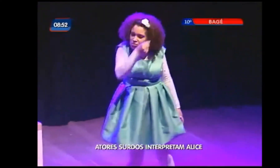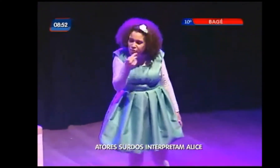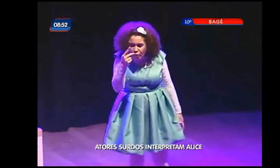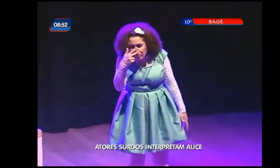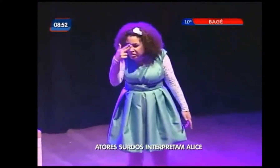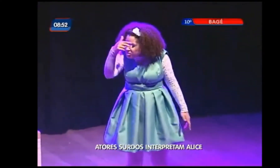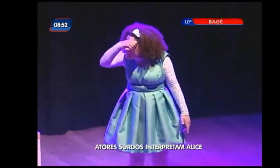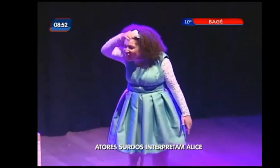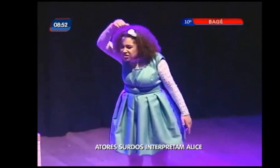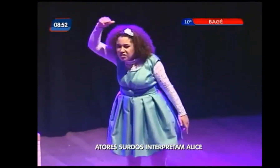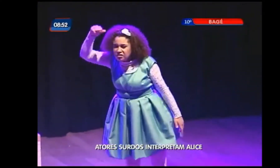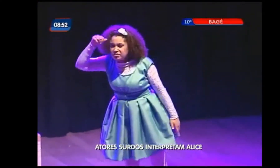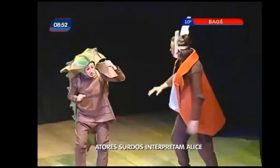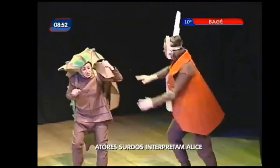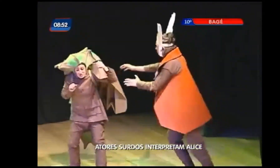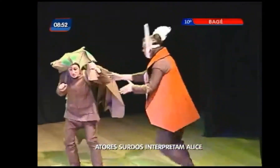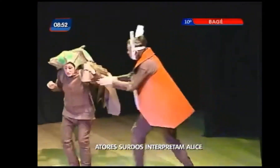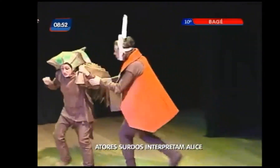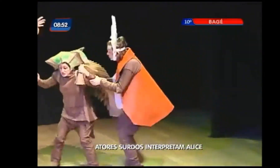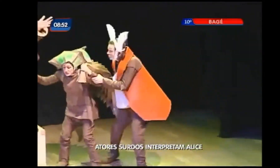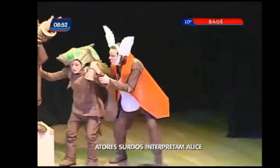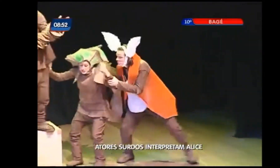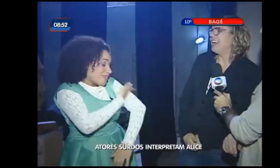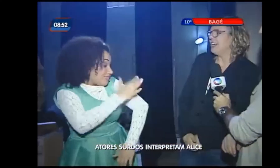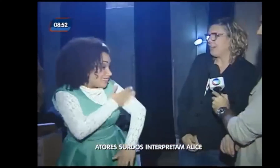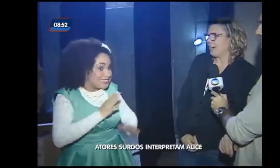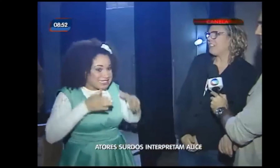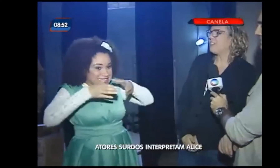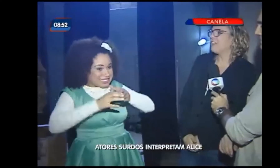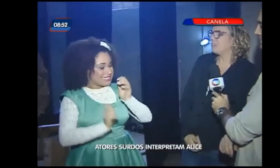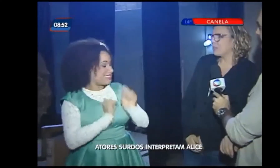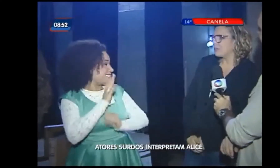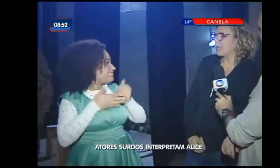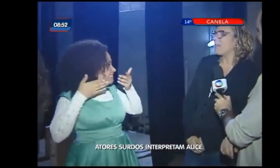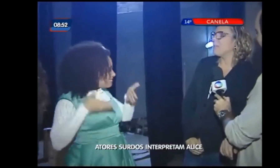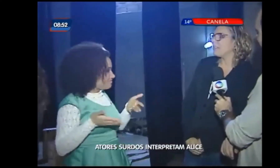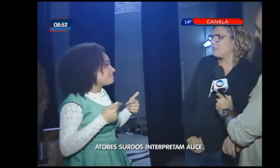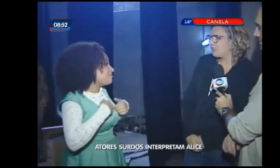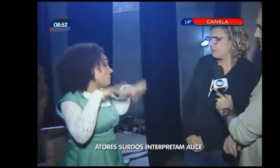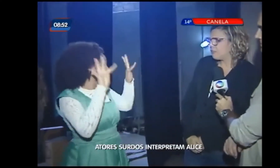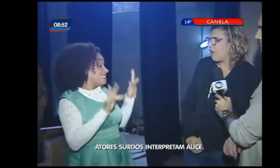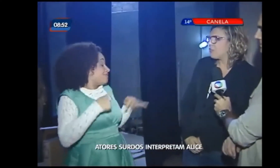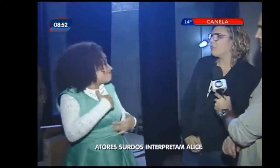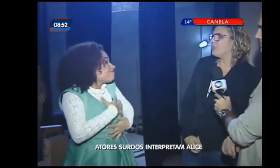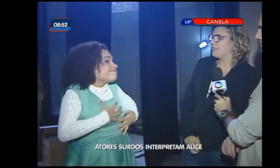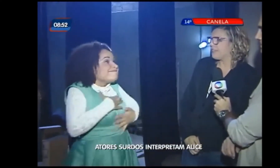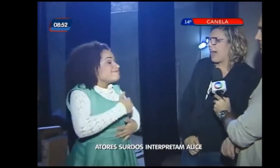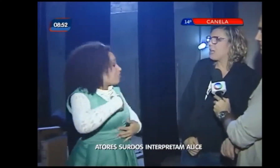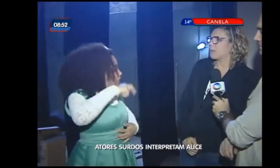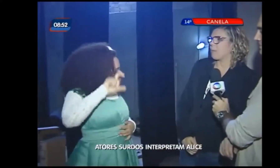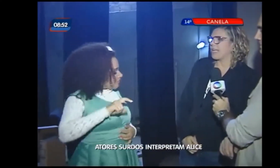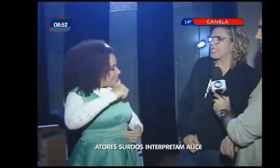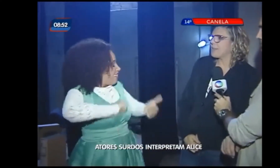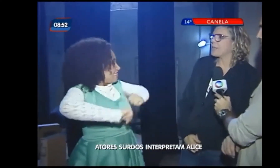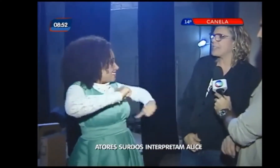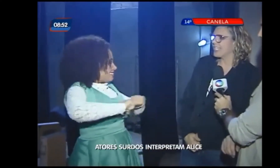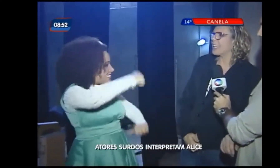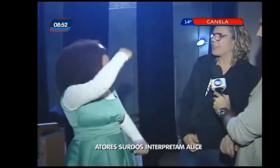a peça também toca em um assunto polêmico. A gente fez um trabalho bastante forte de ensaio, de preparação aqui nos